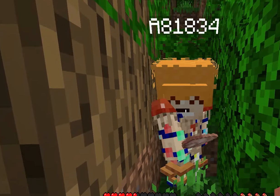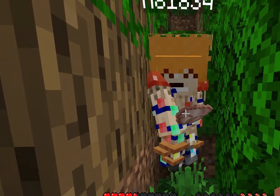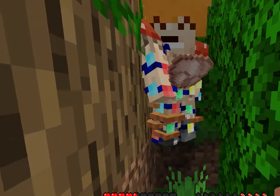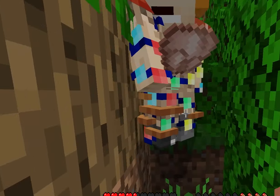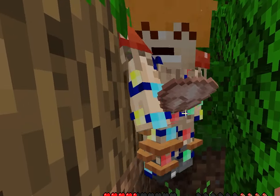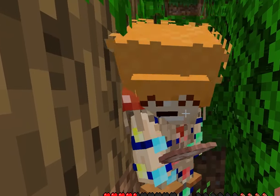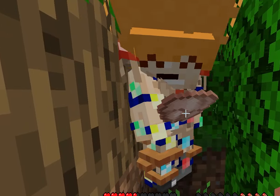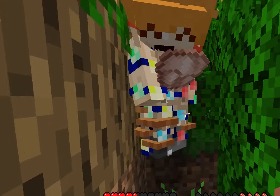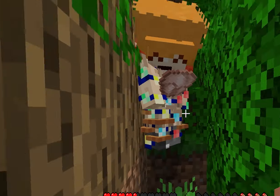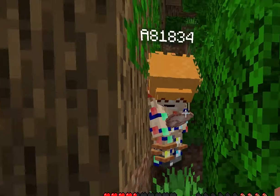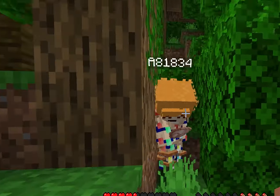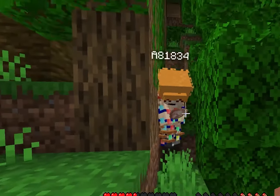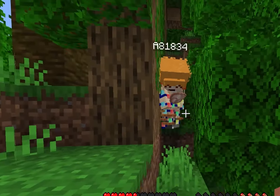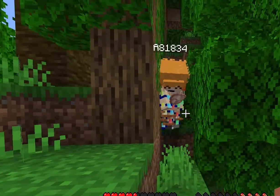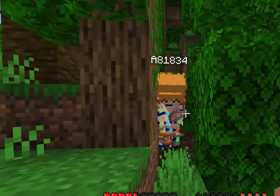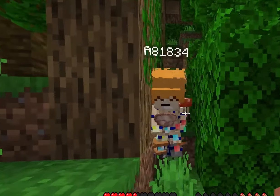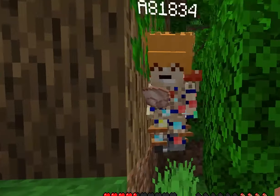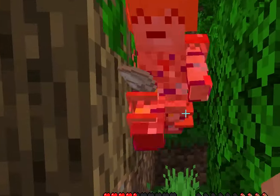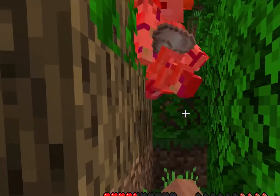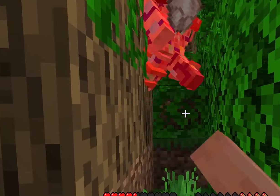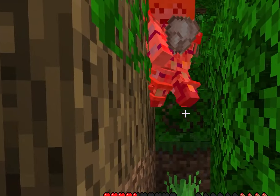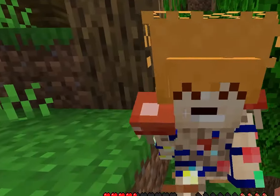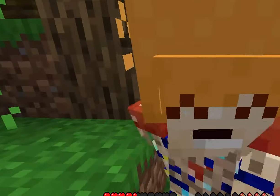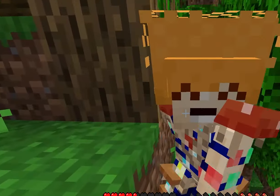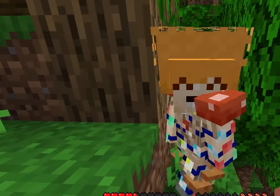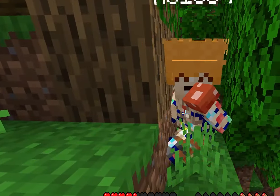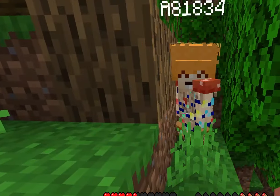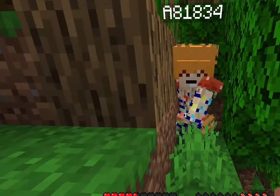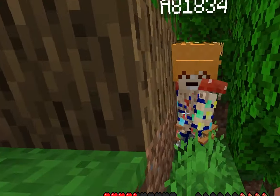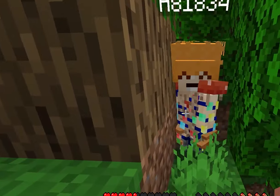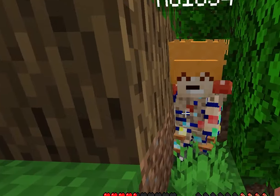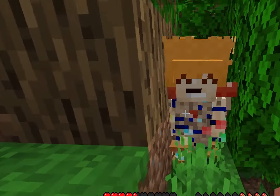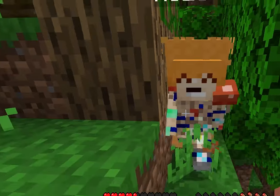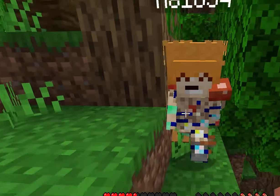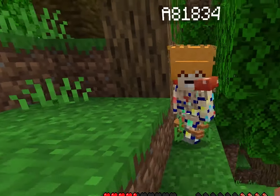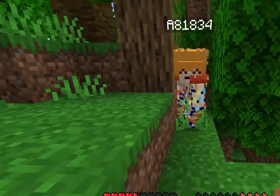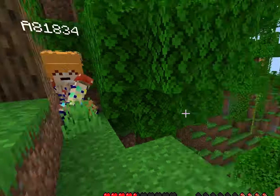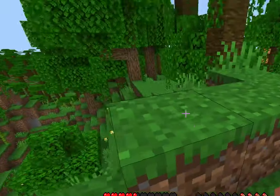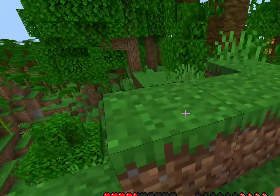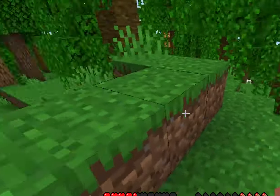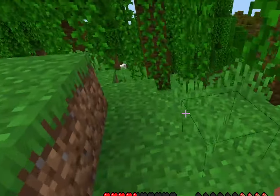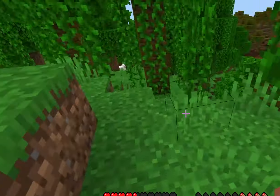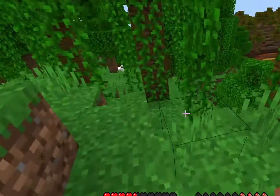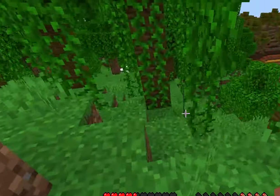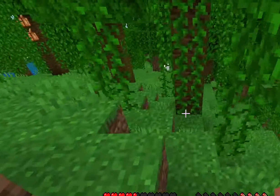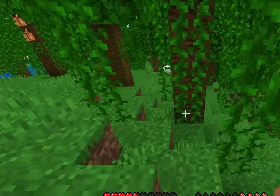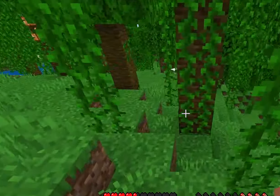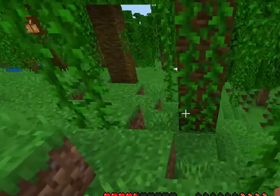さいあげ、あげるで、ちょっと待ってください近頃渡してます、近頃あ、近頃、はい、かりました近頃、ああ、はい